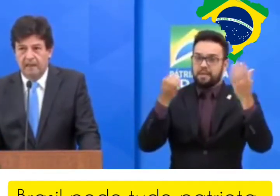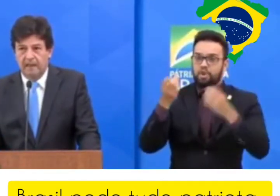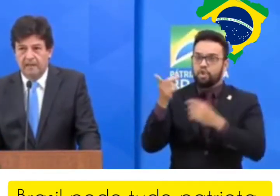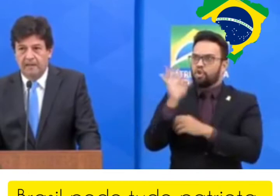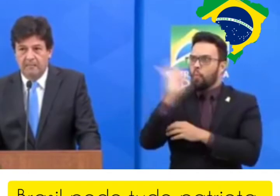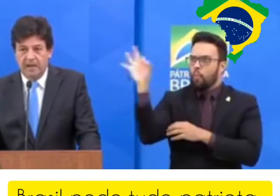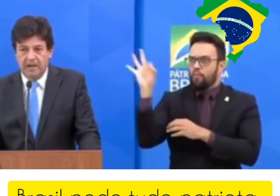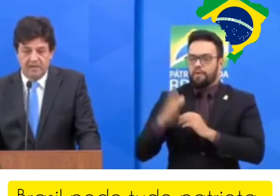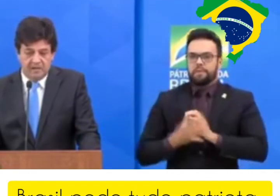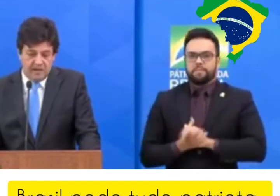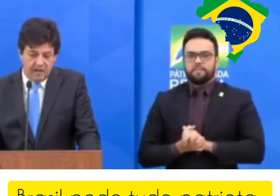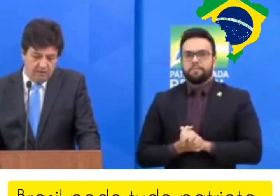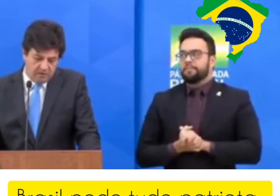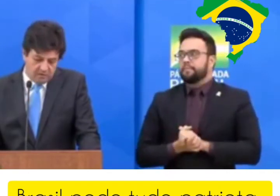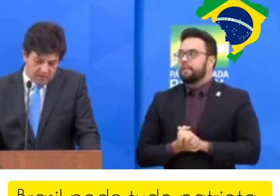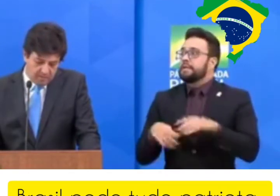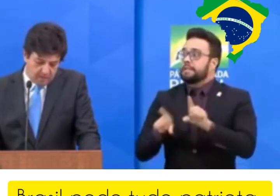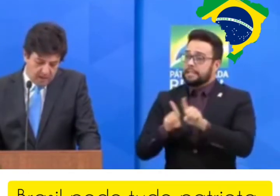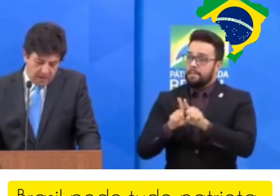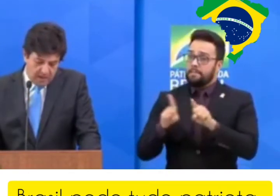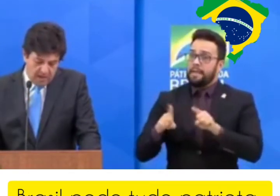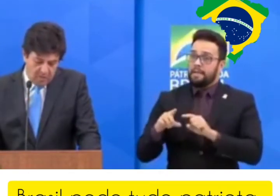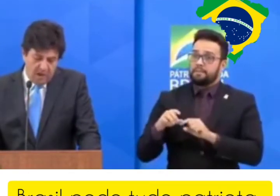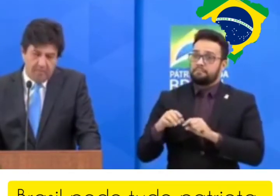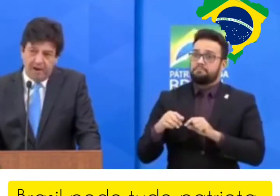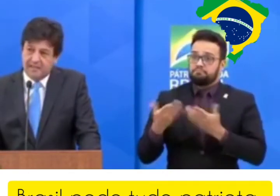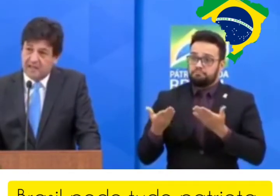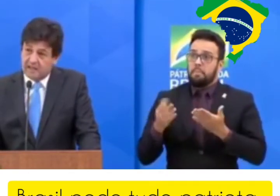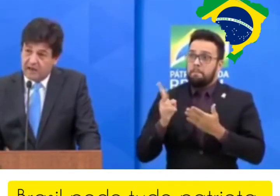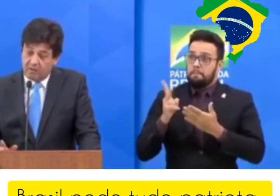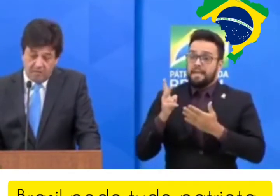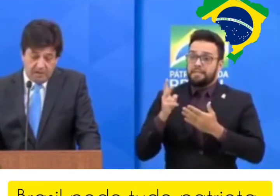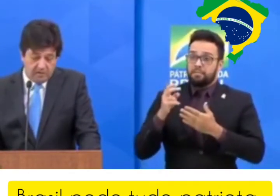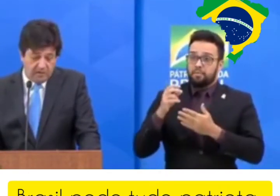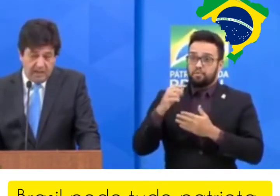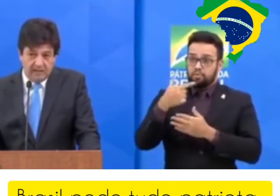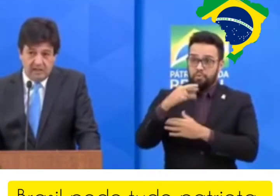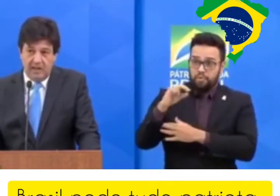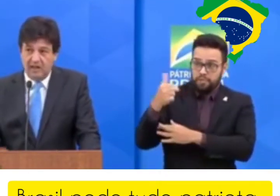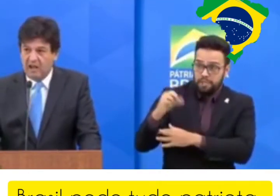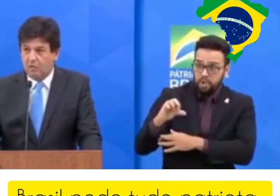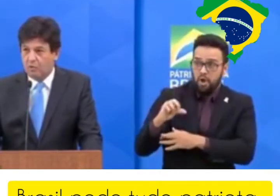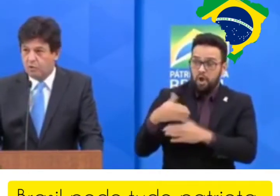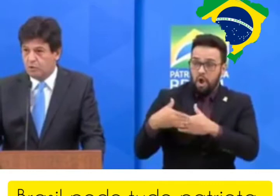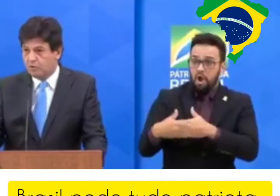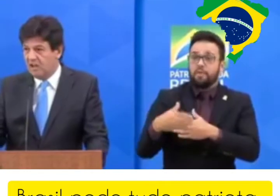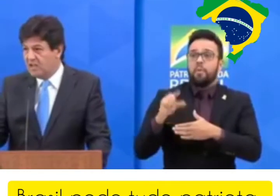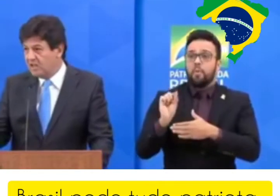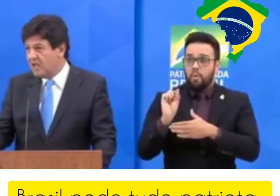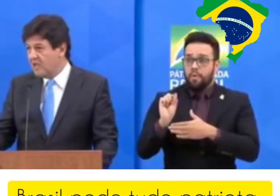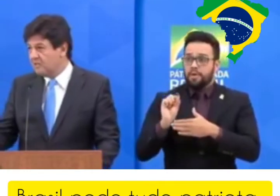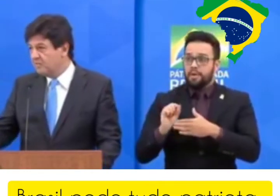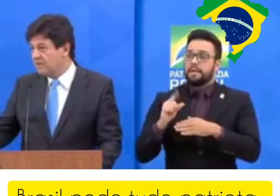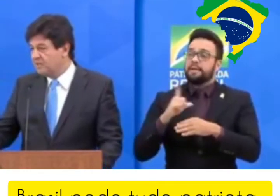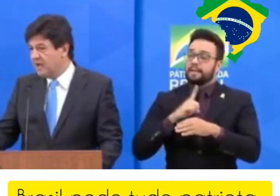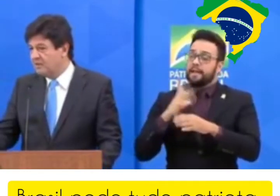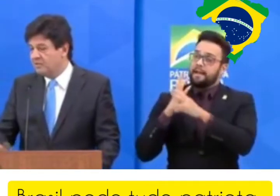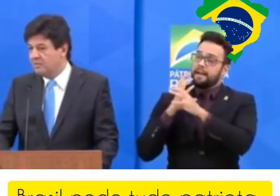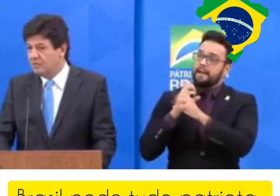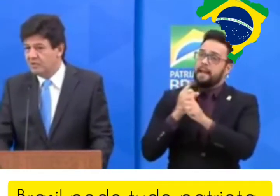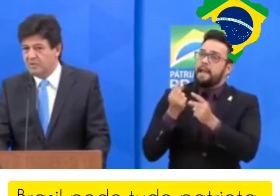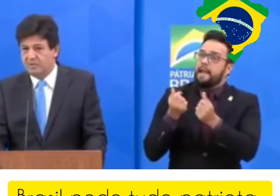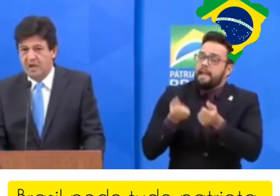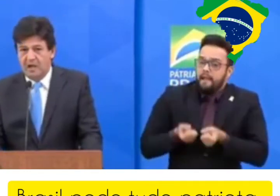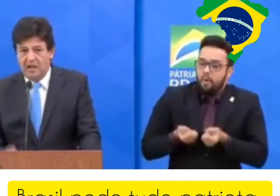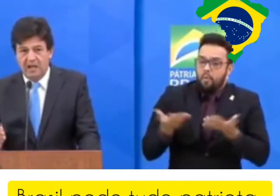estado. Também nesse ano nós fizemos um repasse até agora, ministro Guedes, em recursos, liquidez para